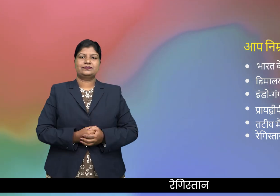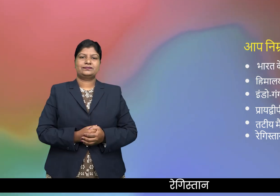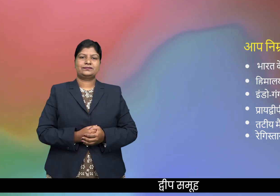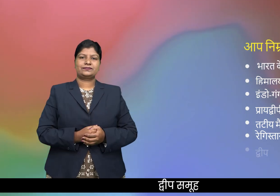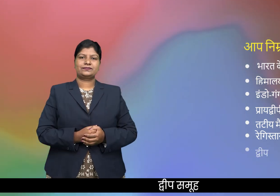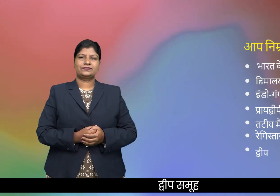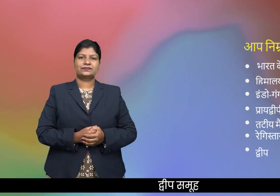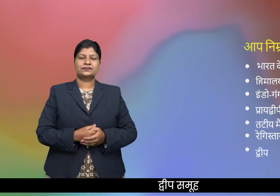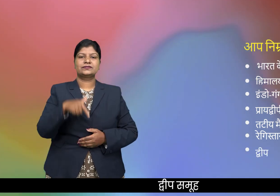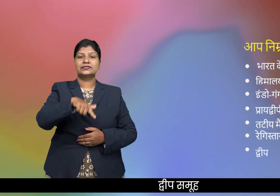द्वीप समूह।